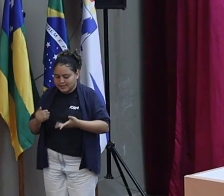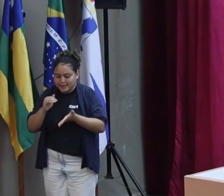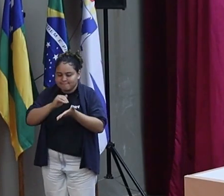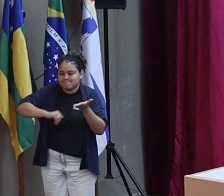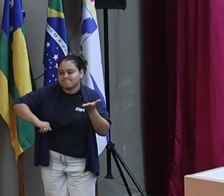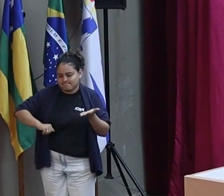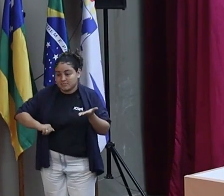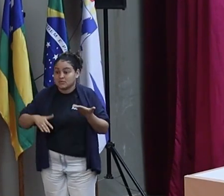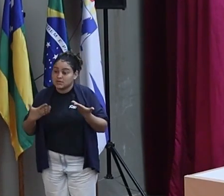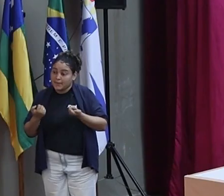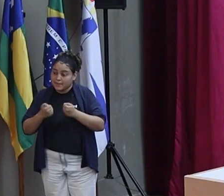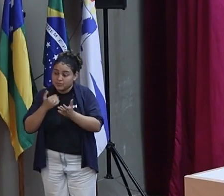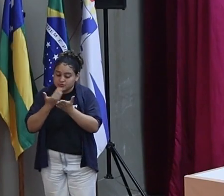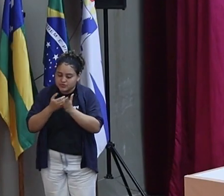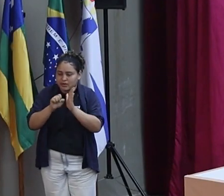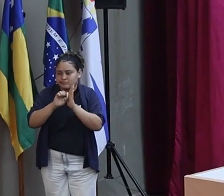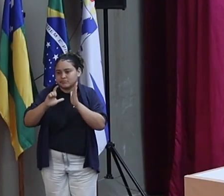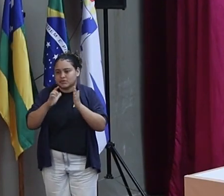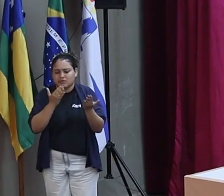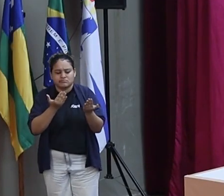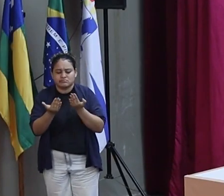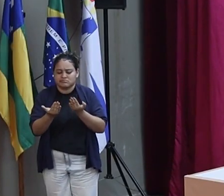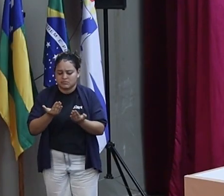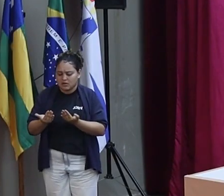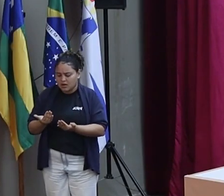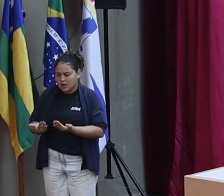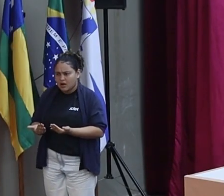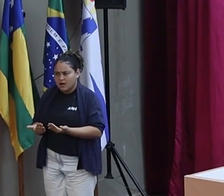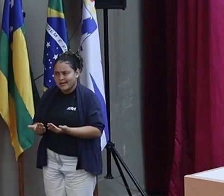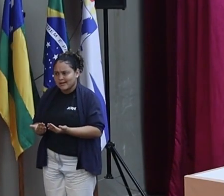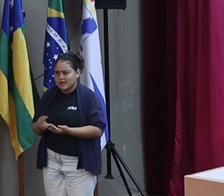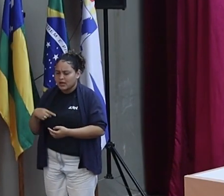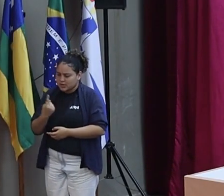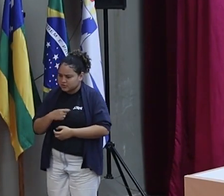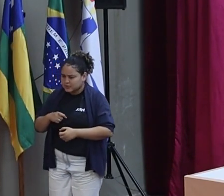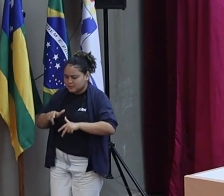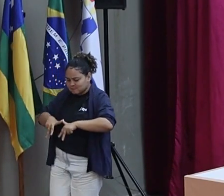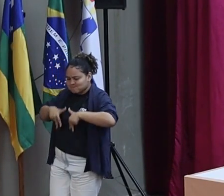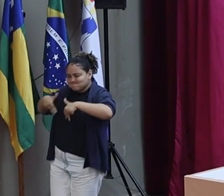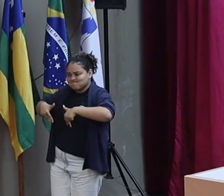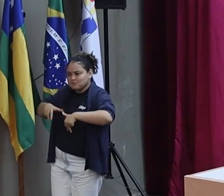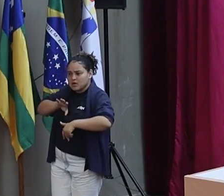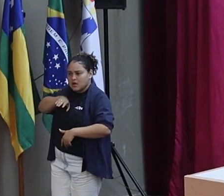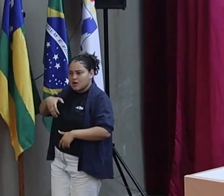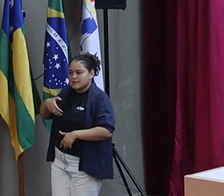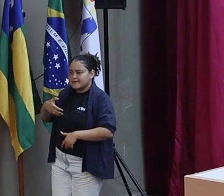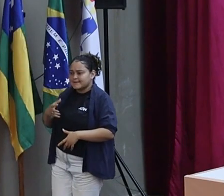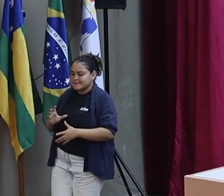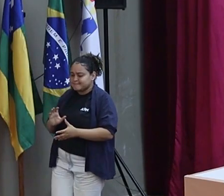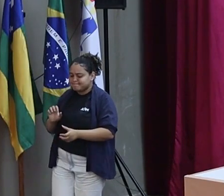estudo comparativo daqueles editais, e, a partir daqueles estudos, nós nos mobilizamos com o Fórum de Ciências